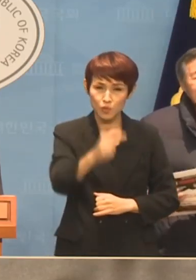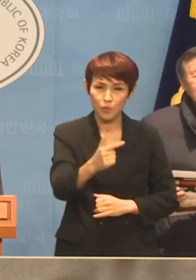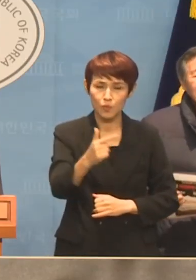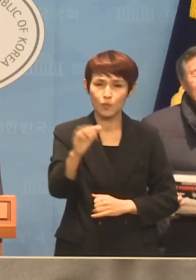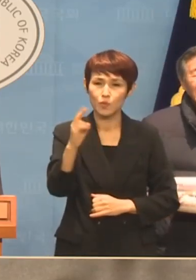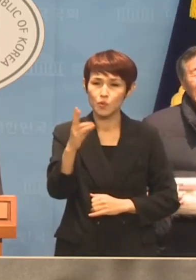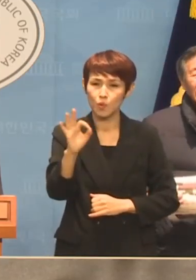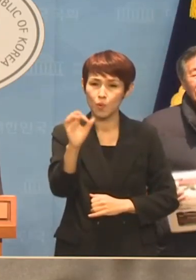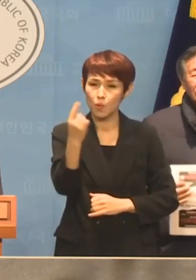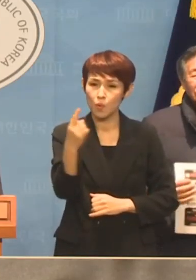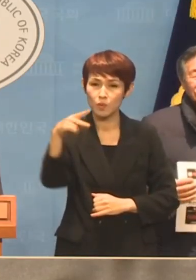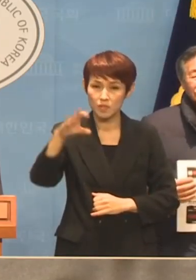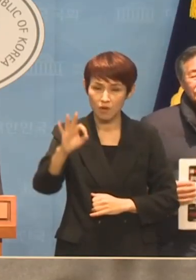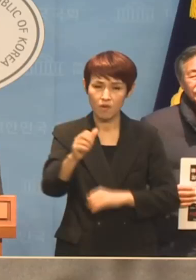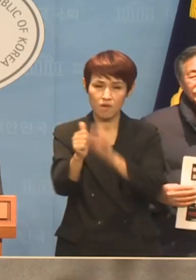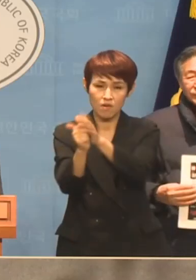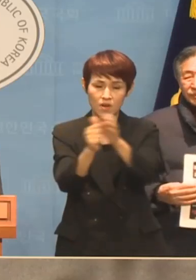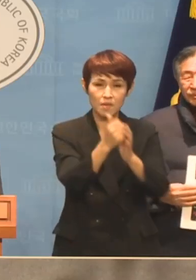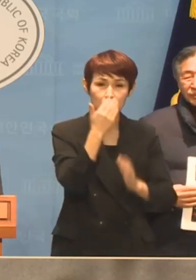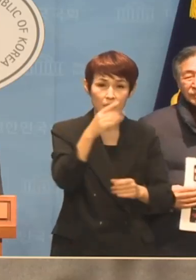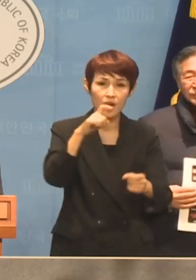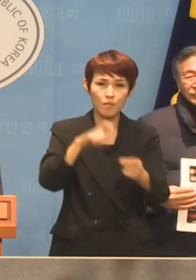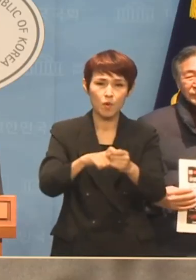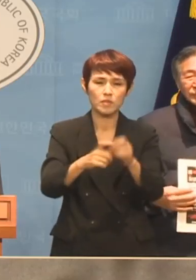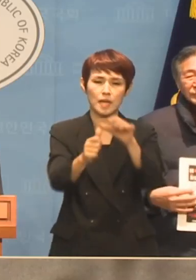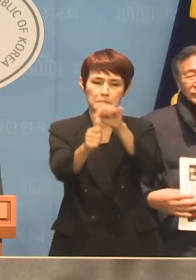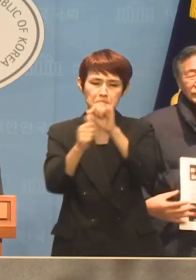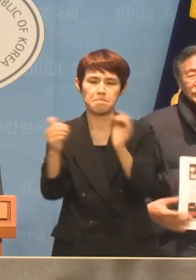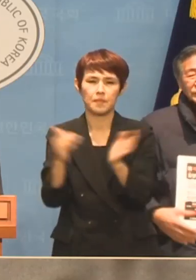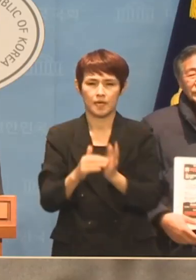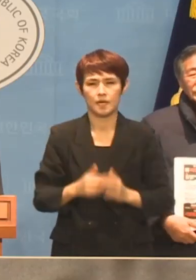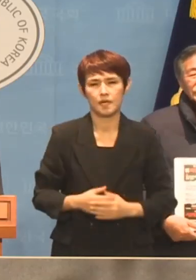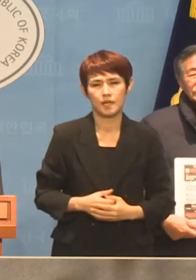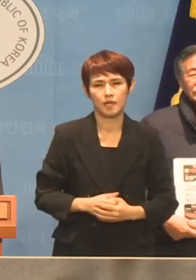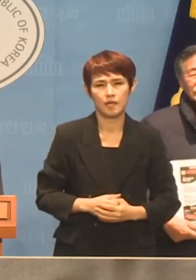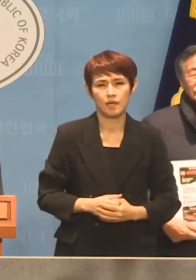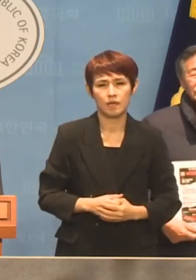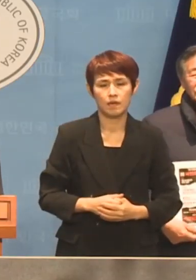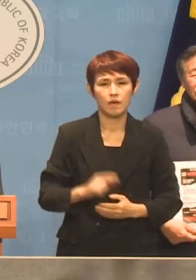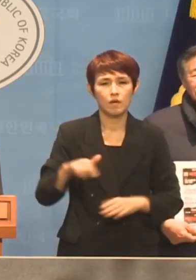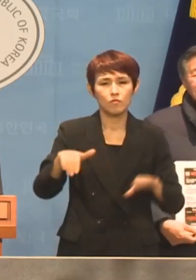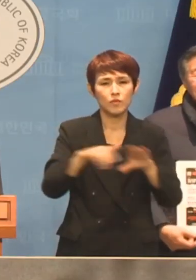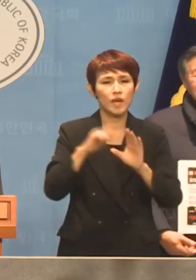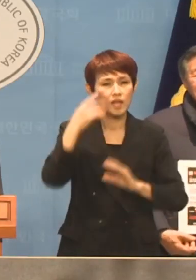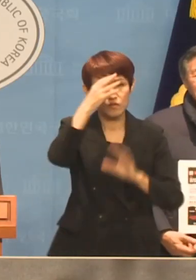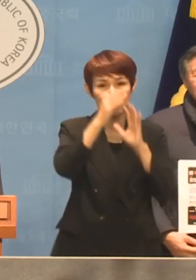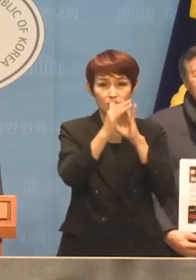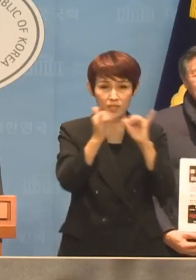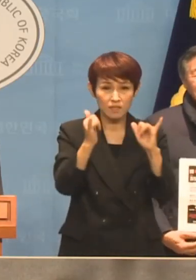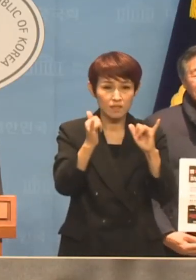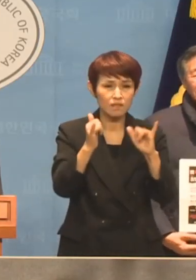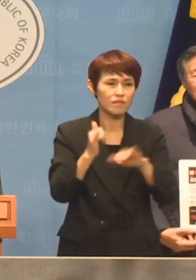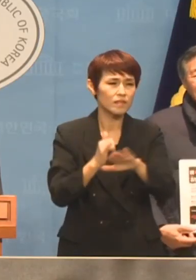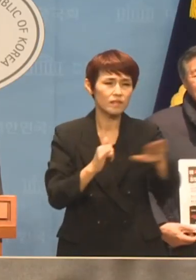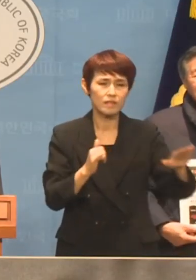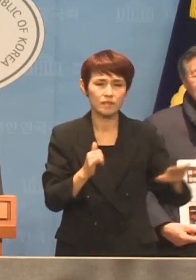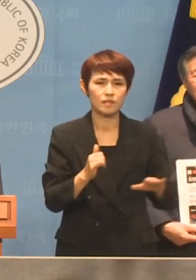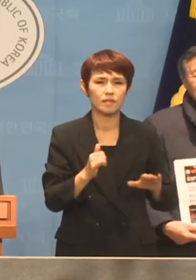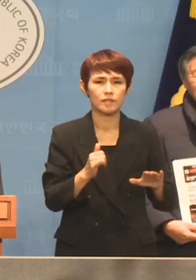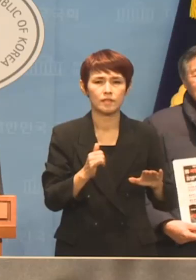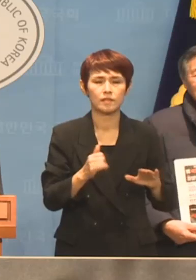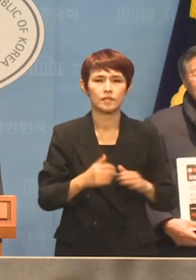용호성을 임명할 수 있도록 인사참사를 일으켜왔습니다. 그렇기 때문에 우리 문화예술인들은 이 시민들과 또 국회와